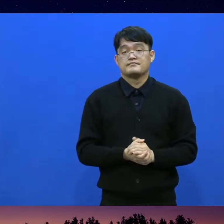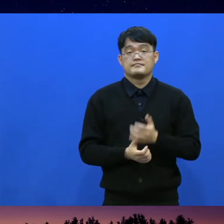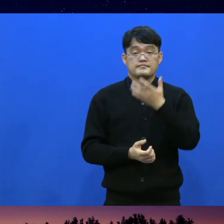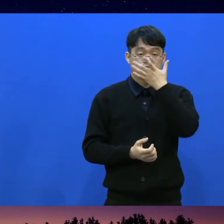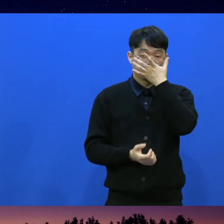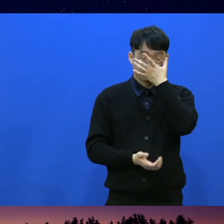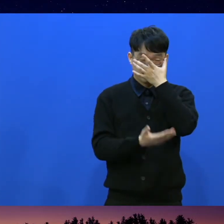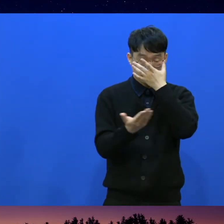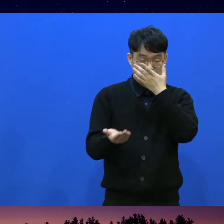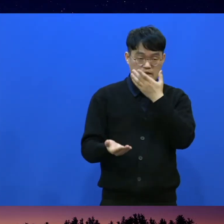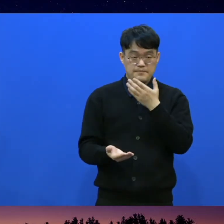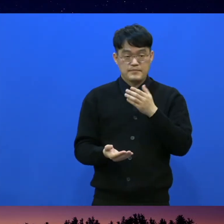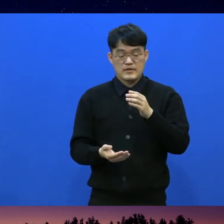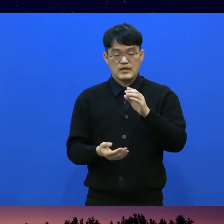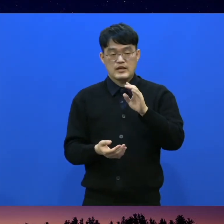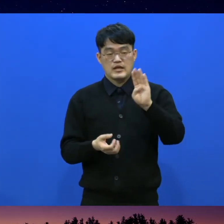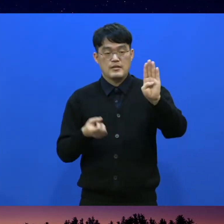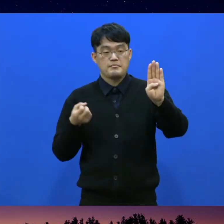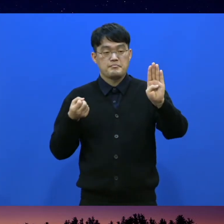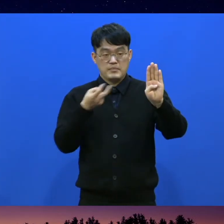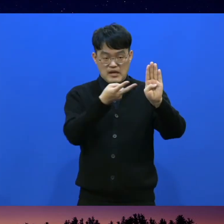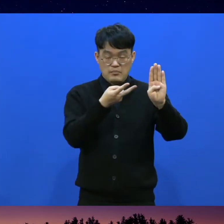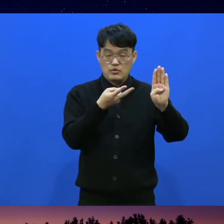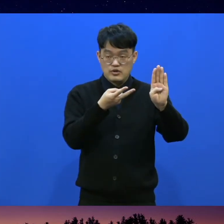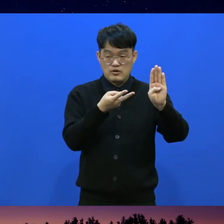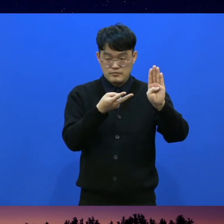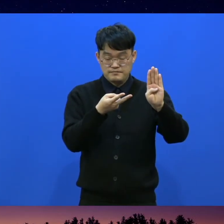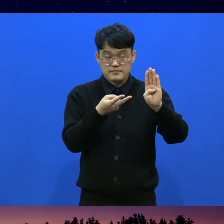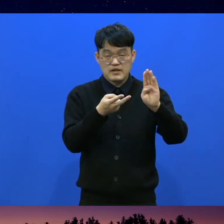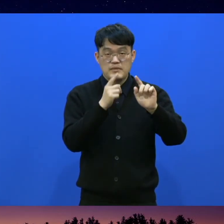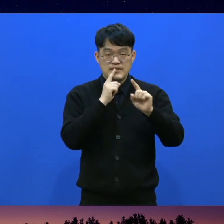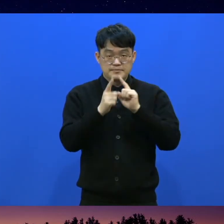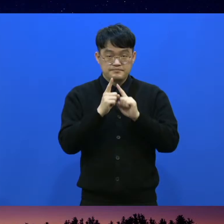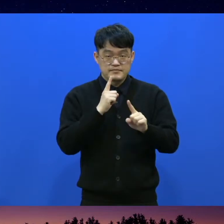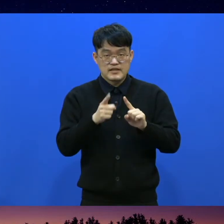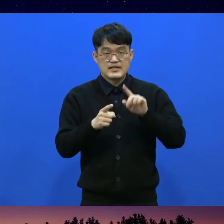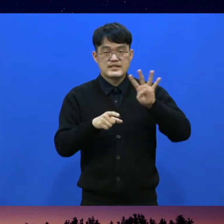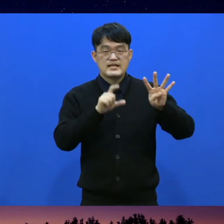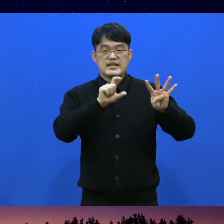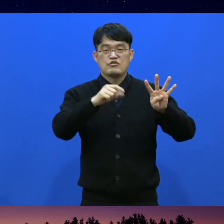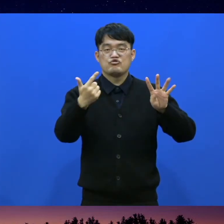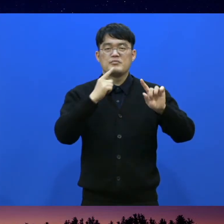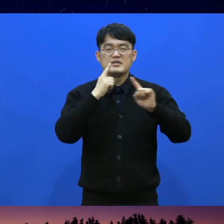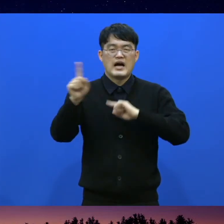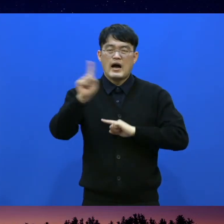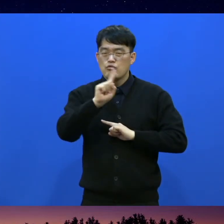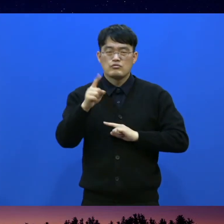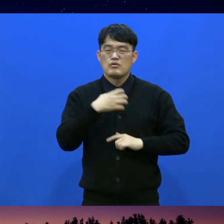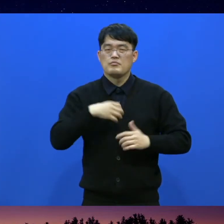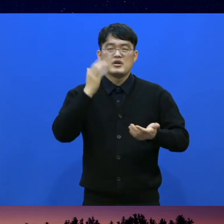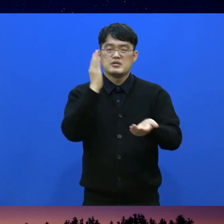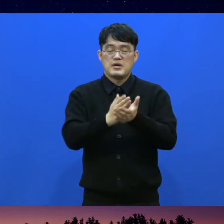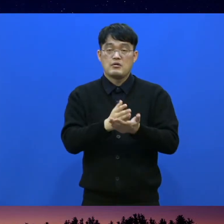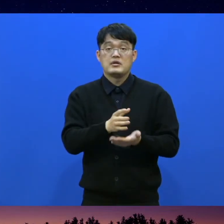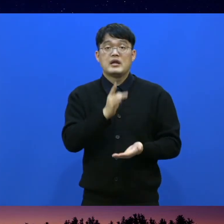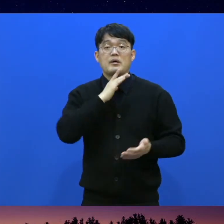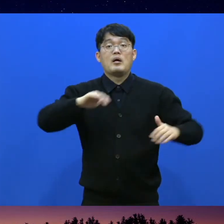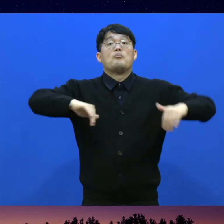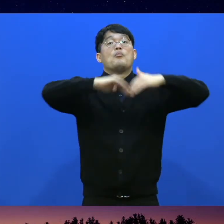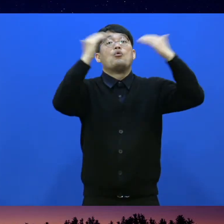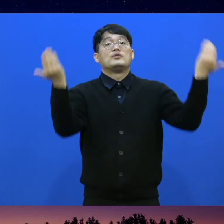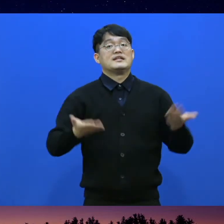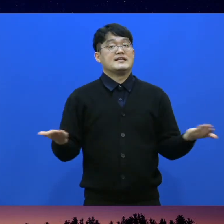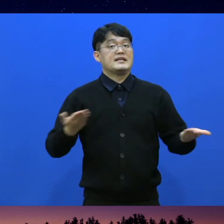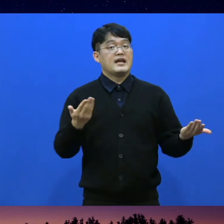자, 여러분 빌립보서 4장 6절을 보십시오. 아무것도 염려하지 말고 다만 모든 일에 기도와 간구, 다만 모든 일에,